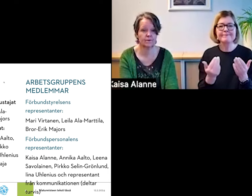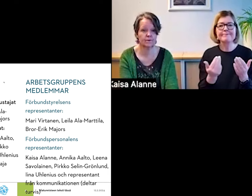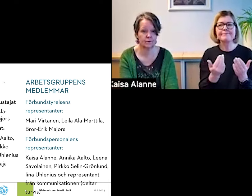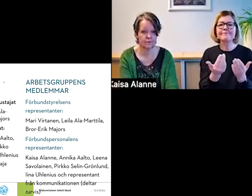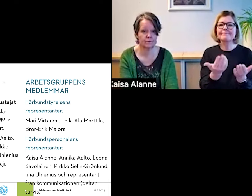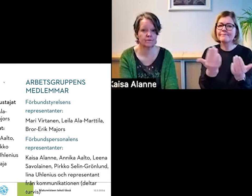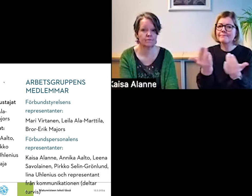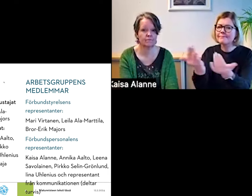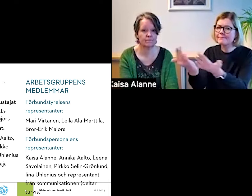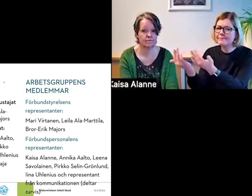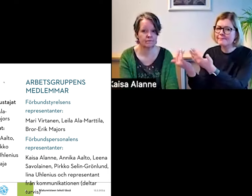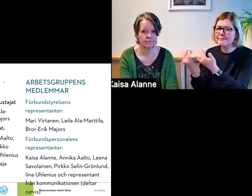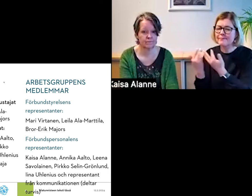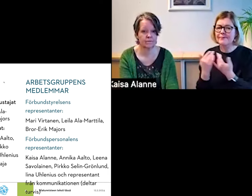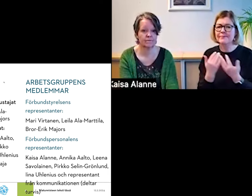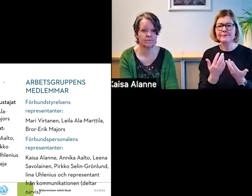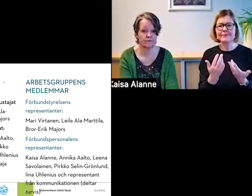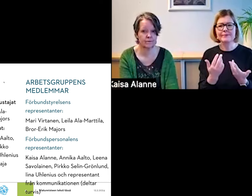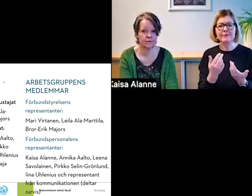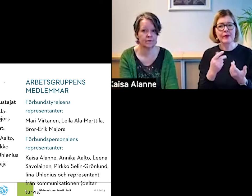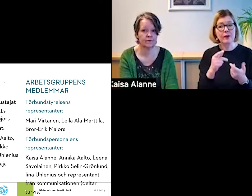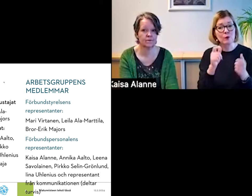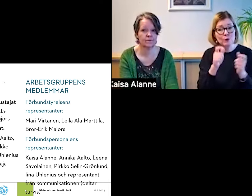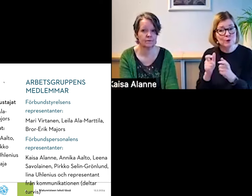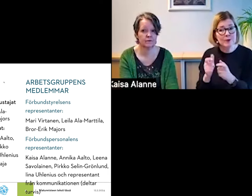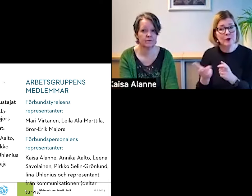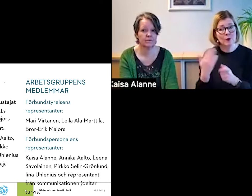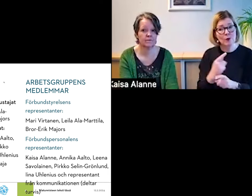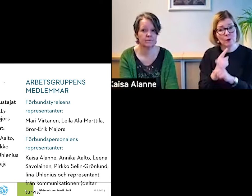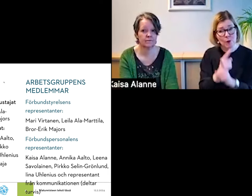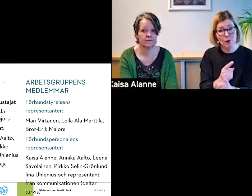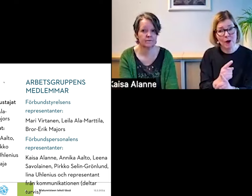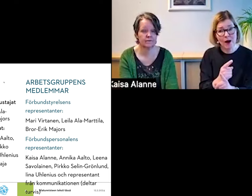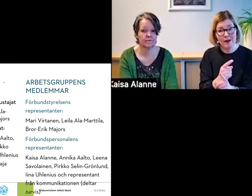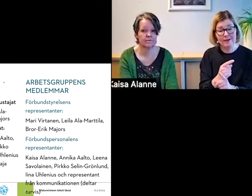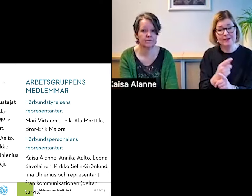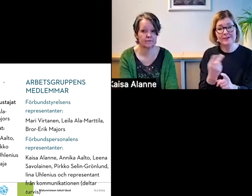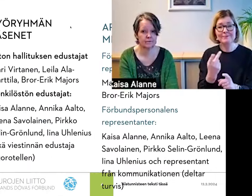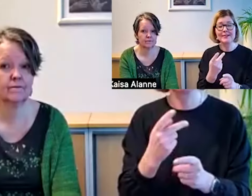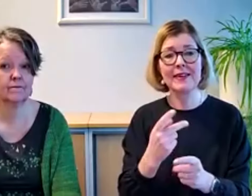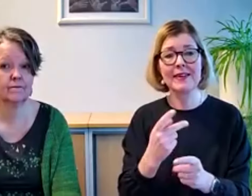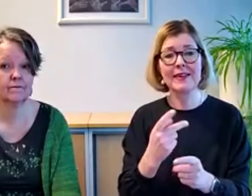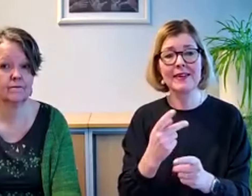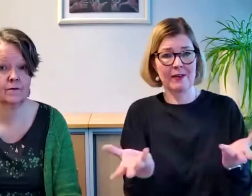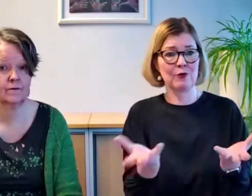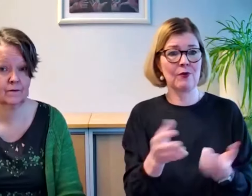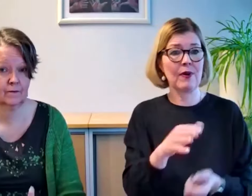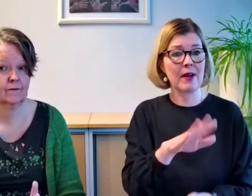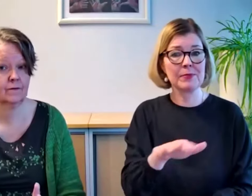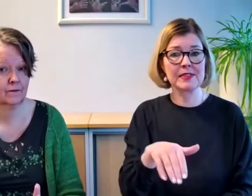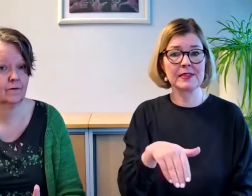esiteltiin järjestöpäivillä ja siihen kutsuttiin sitten mukaan eri yhdistyksiä.